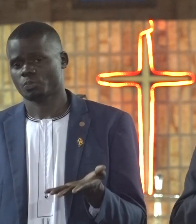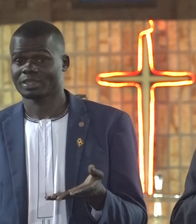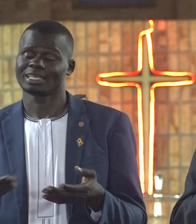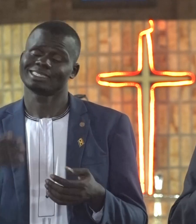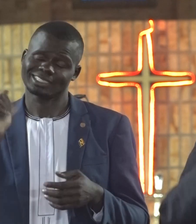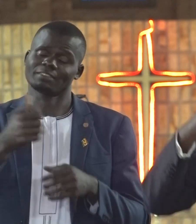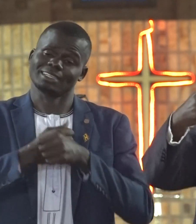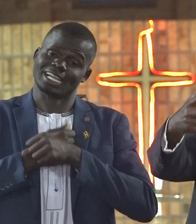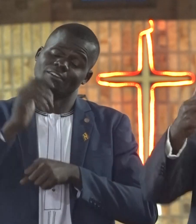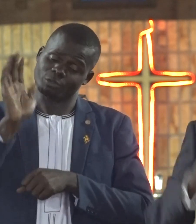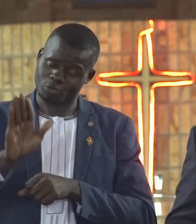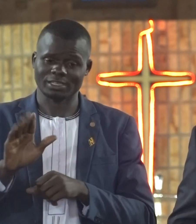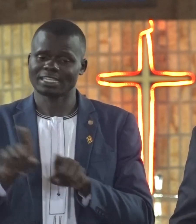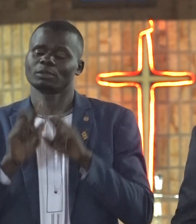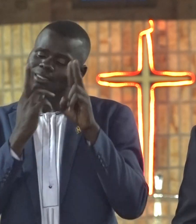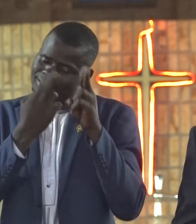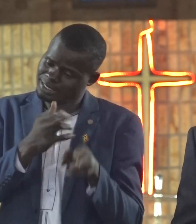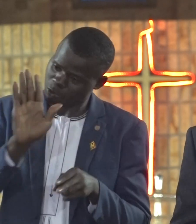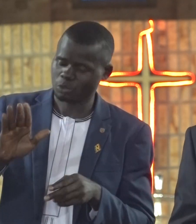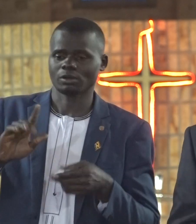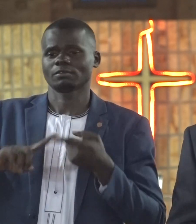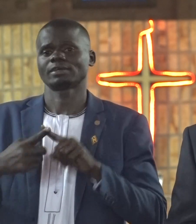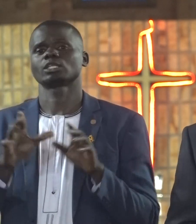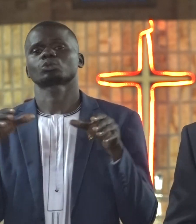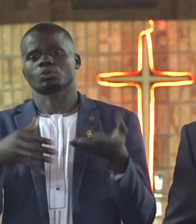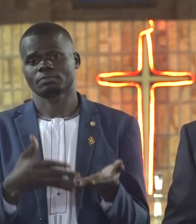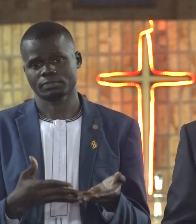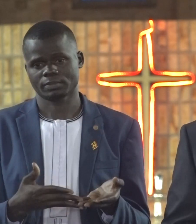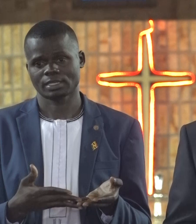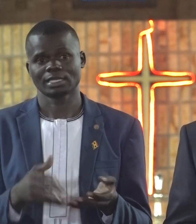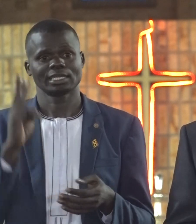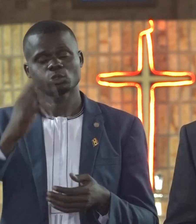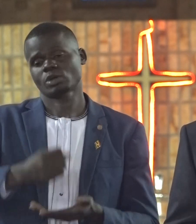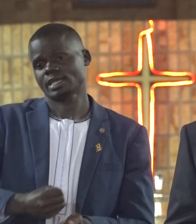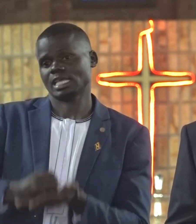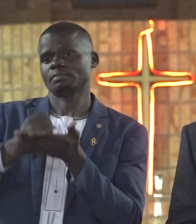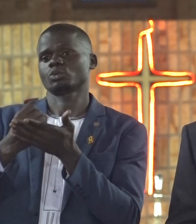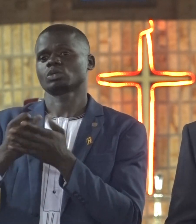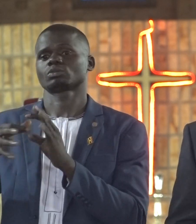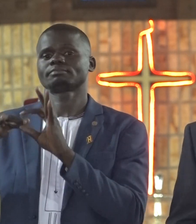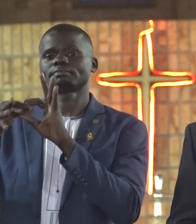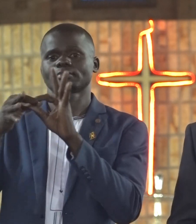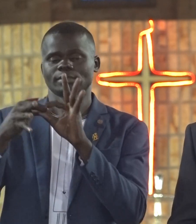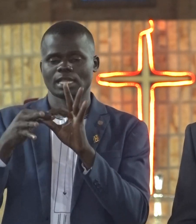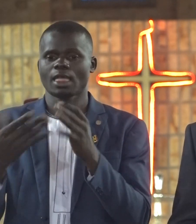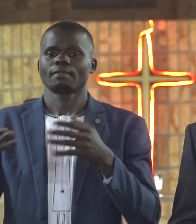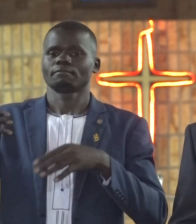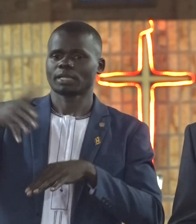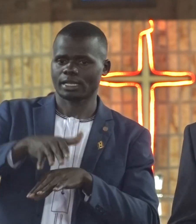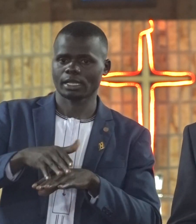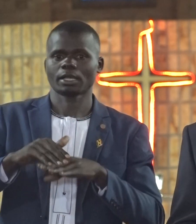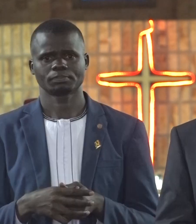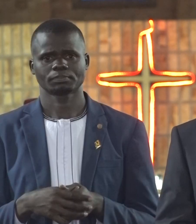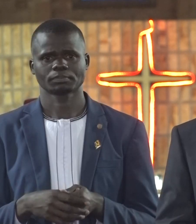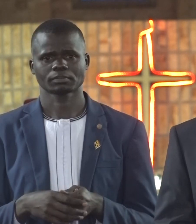Gweyagala kyoli osse mu kyoli ekitiibwa. Ekyo kyekijja okutusobozesa okwegatta olwo tuzze Buganda ku